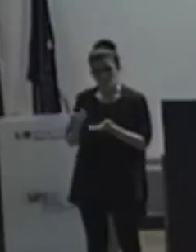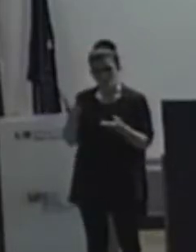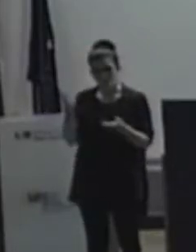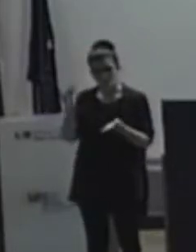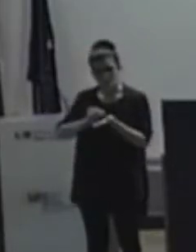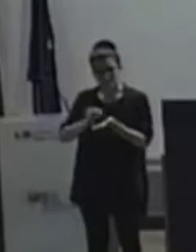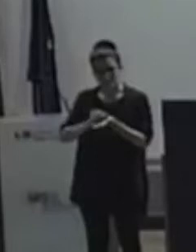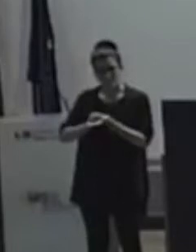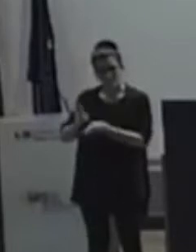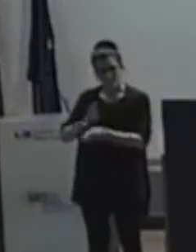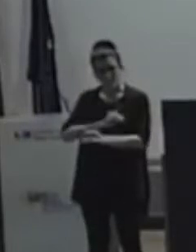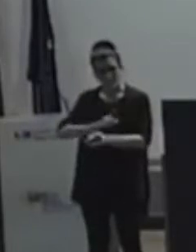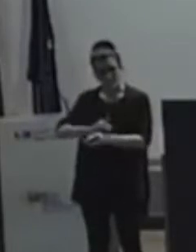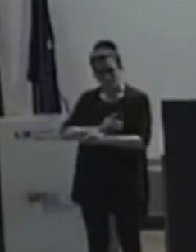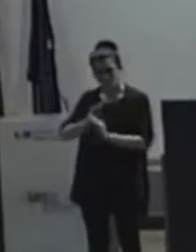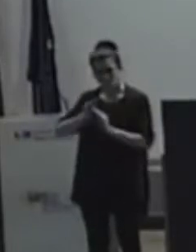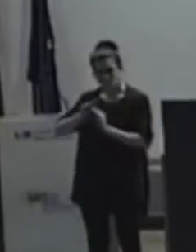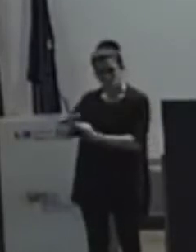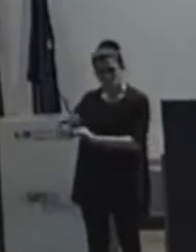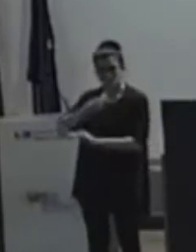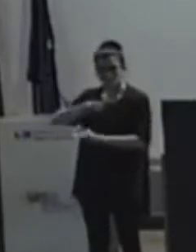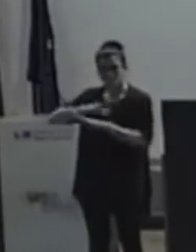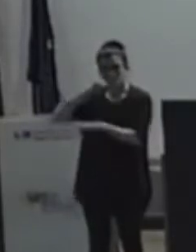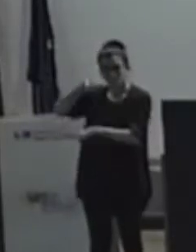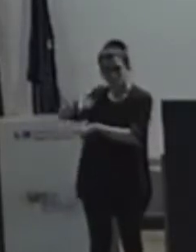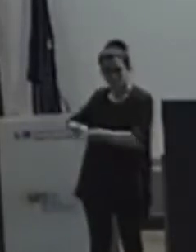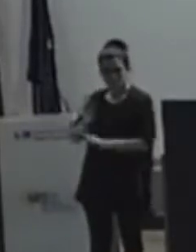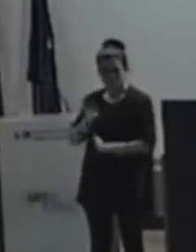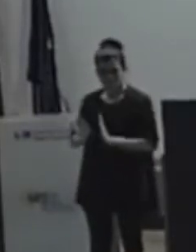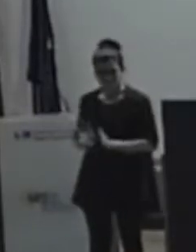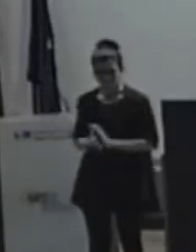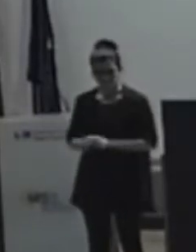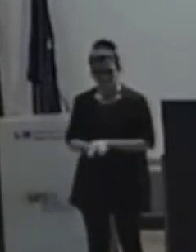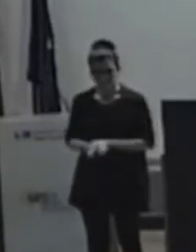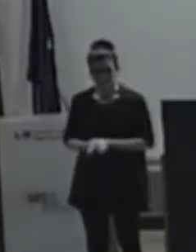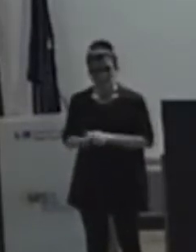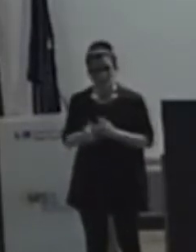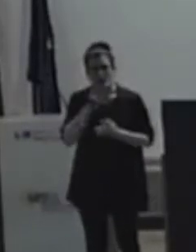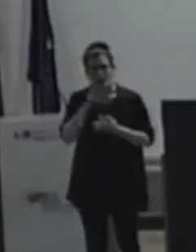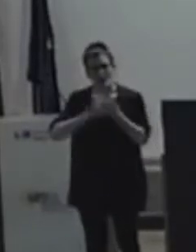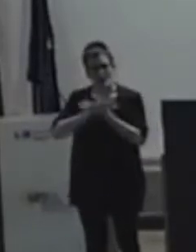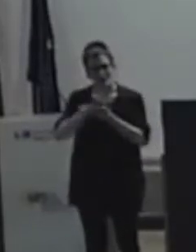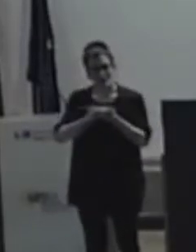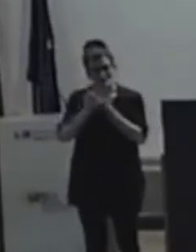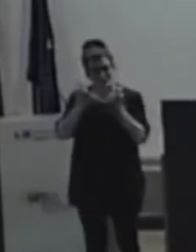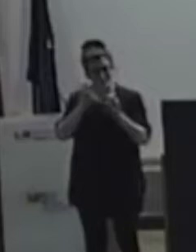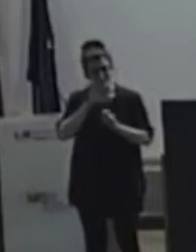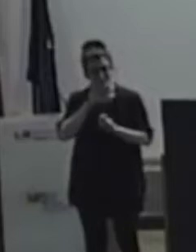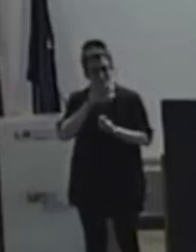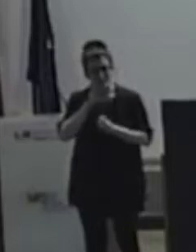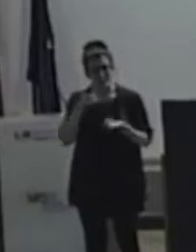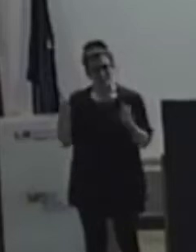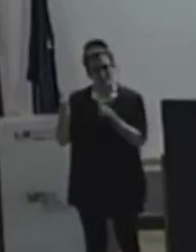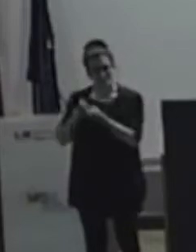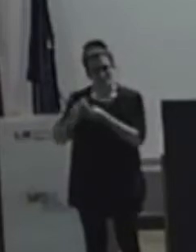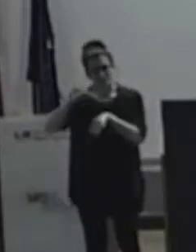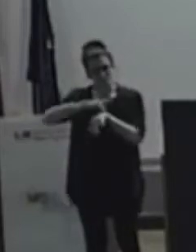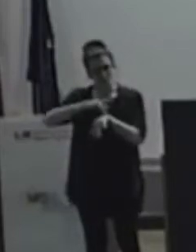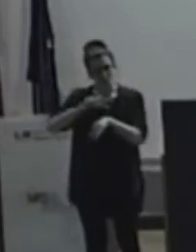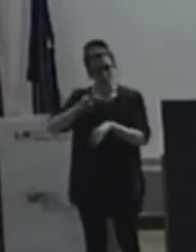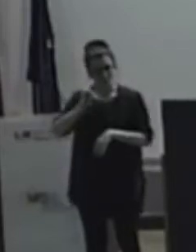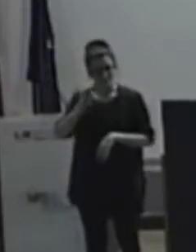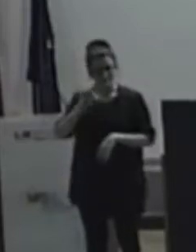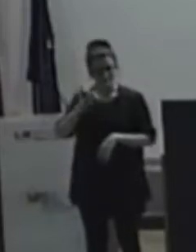de su diabetes? Es la diabetes de nuestros hijos. Para hablarnos de todo esto están con nosotros la doctora Patricia Enes e